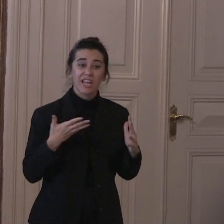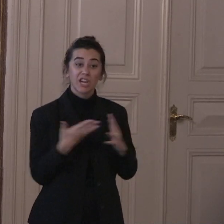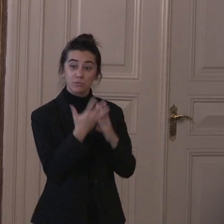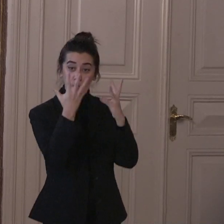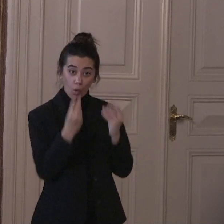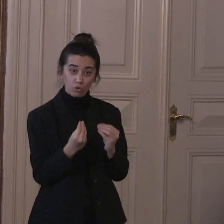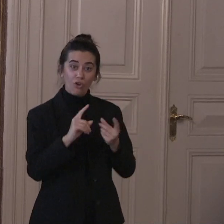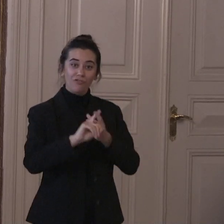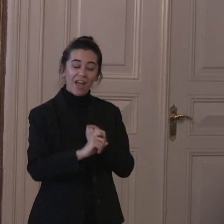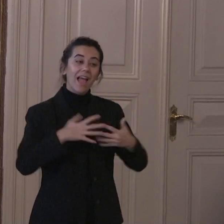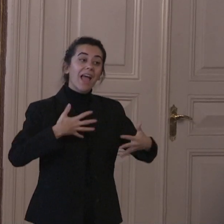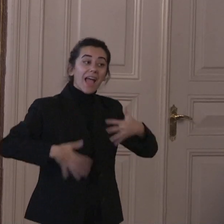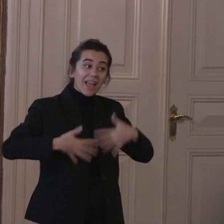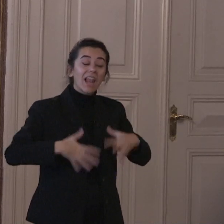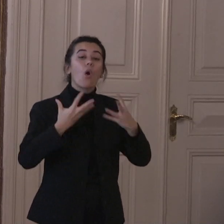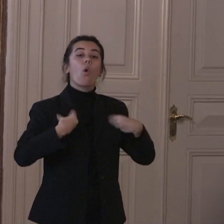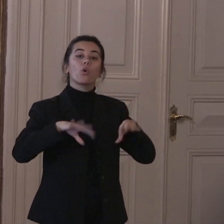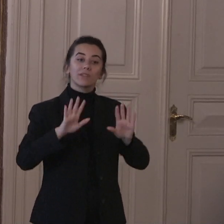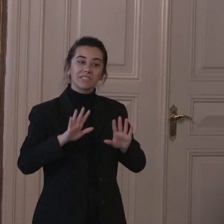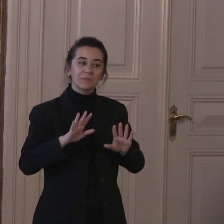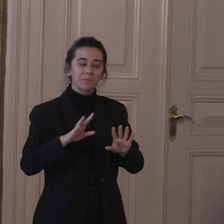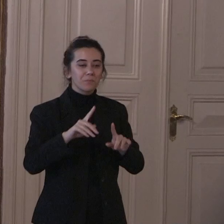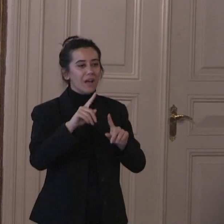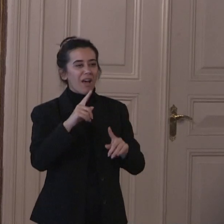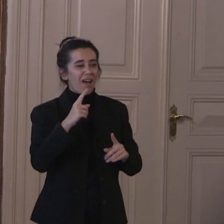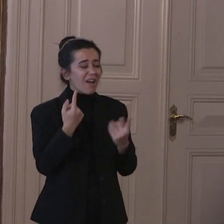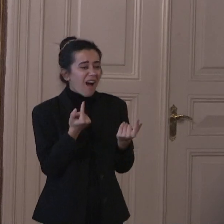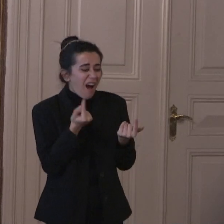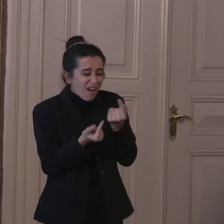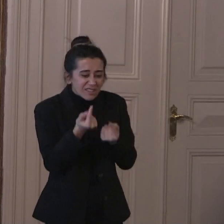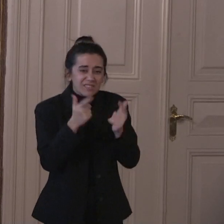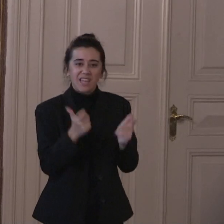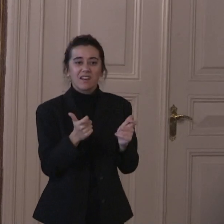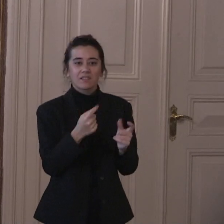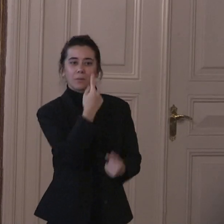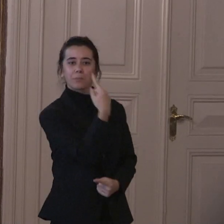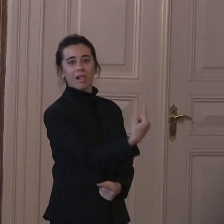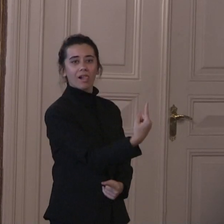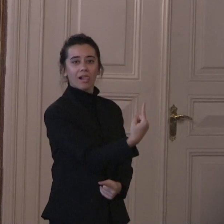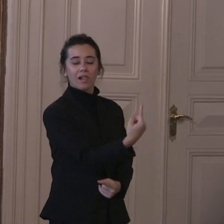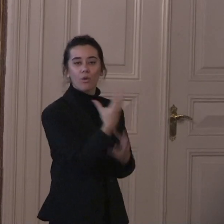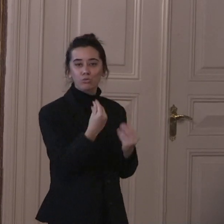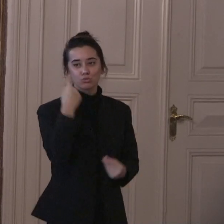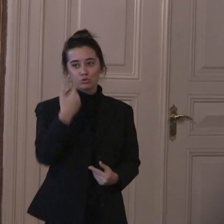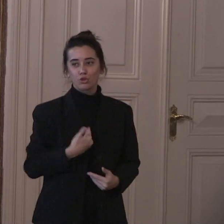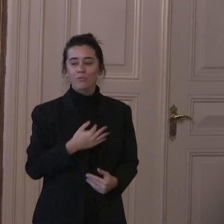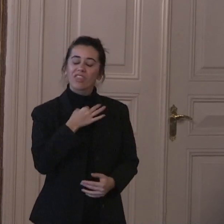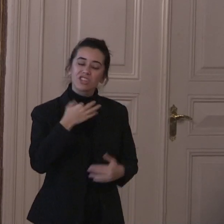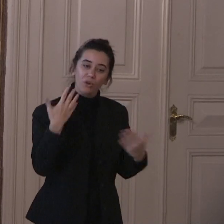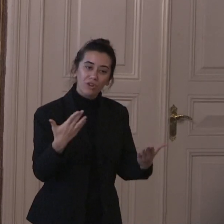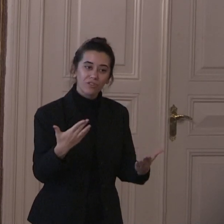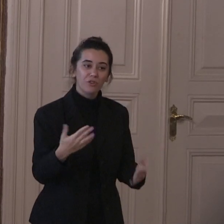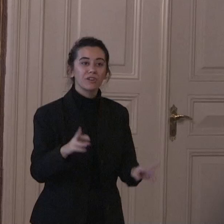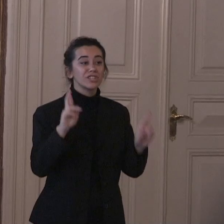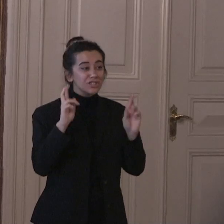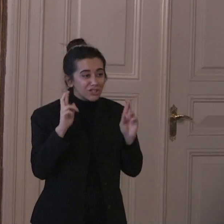ve engelli olmadığım nadir yerlerden bir tanesi olduğunu düşünüyorum. Teşekkür ederim. İnşallah